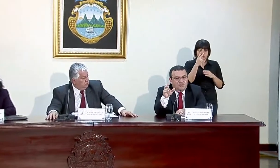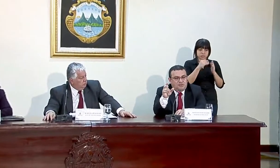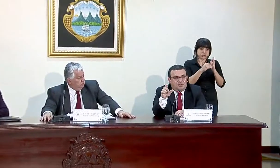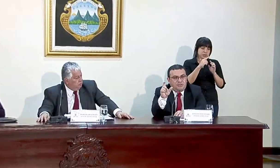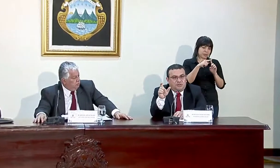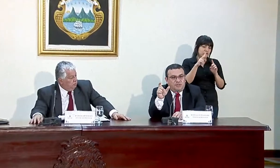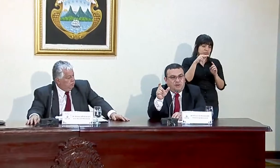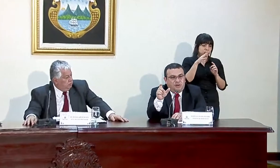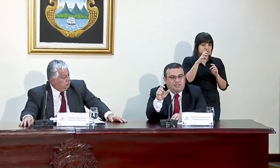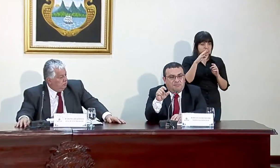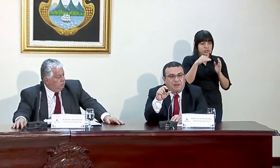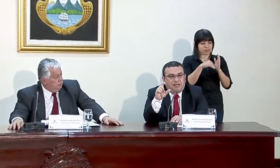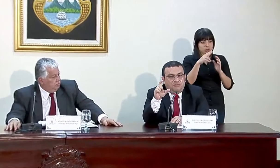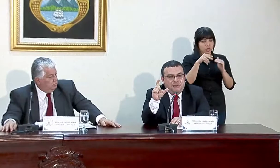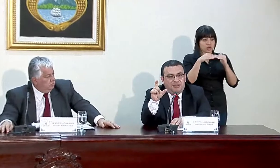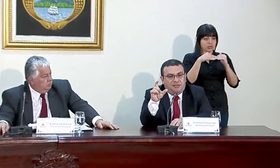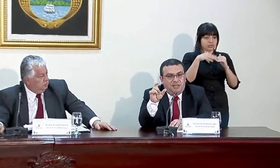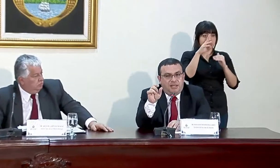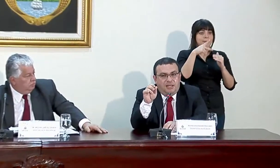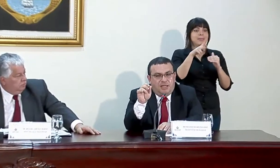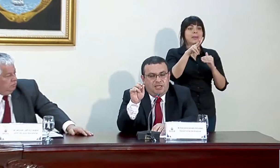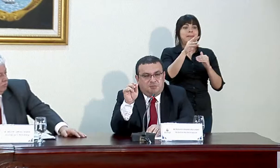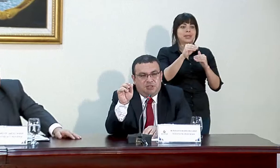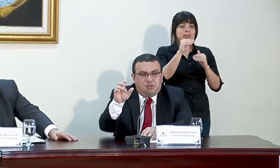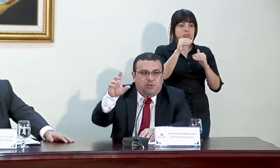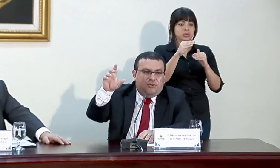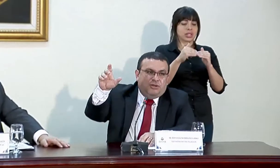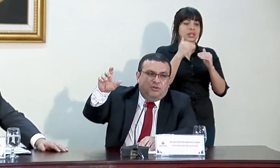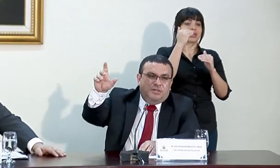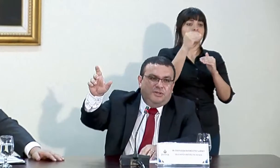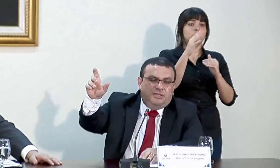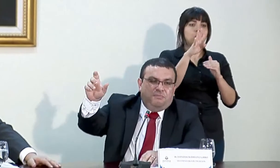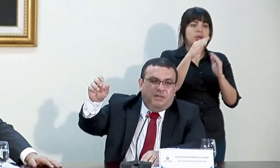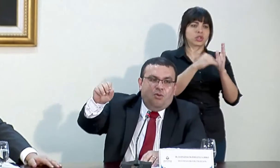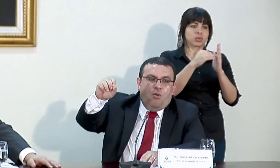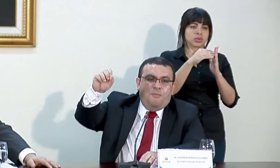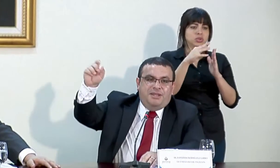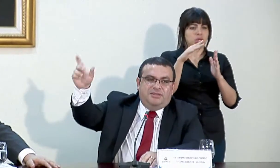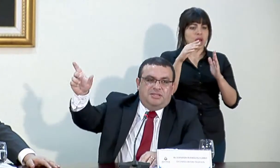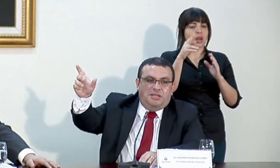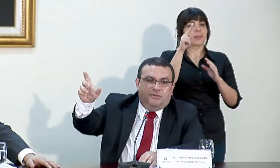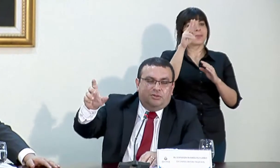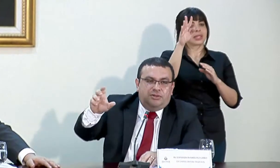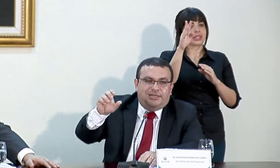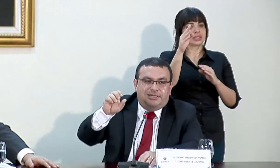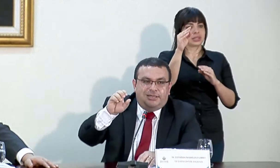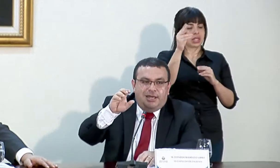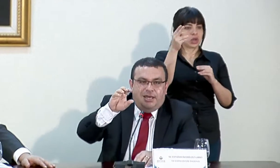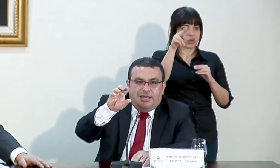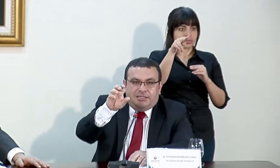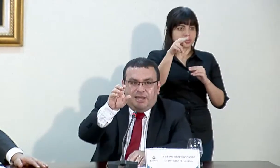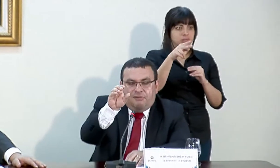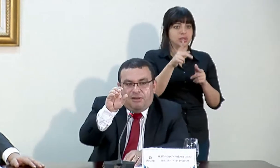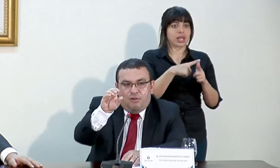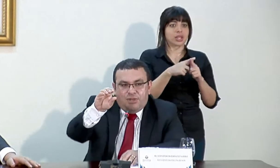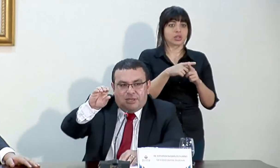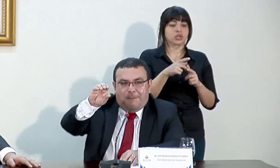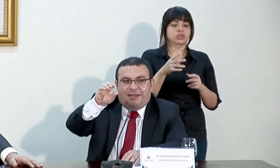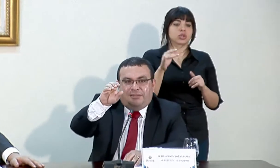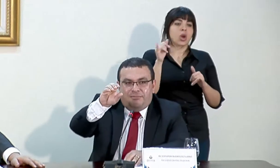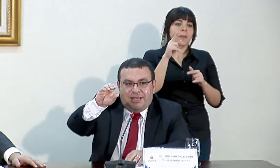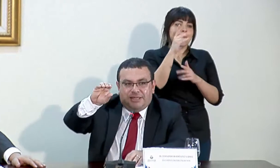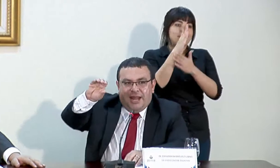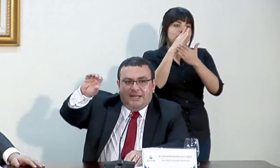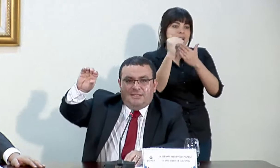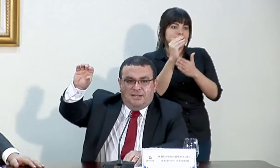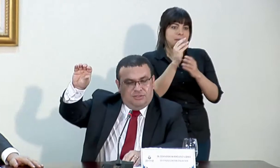2.5 millones, 2.400.000 colones, se pague un 20 y después sobre 4 millones y pico, un 25. Entonces, es agarrar como esa